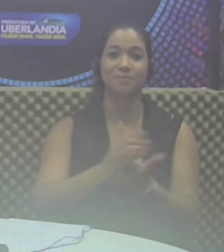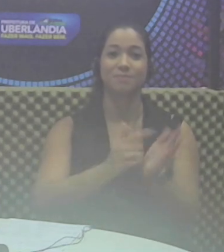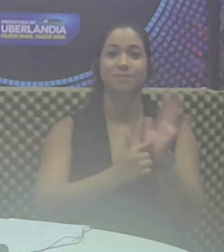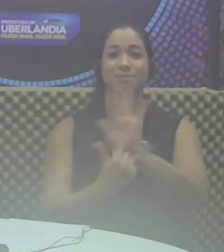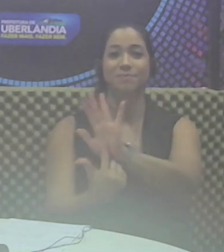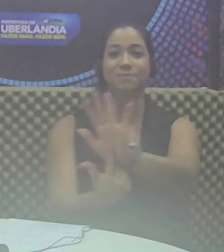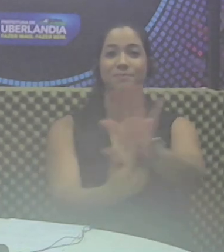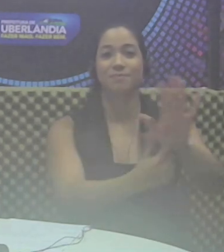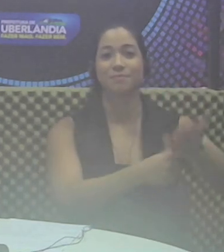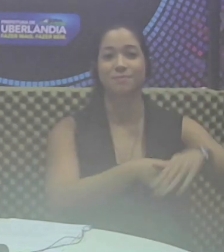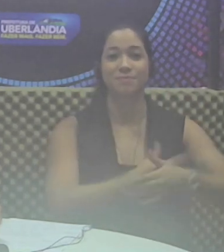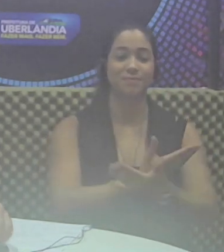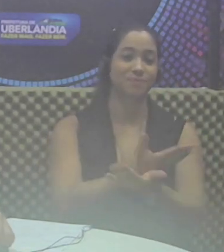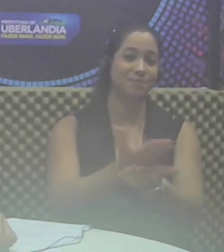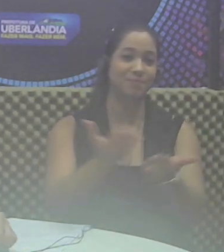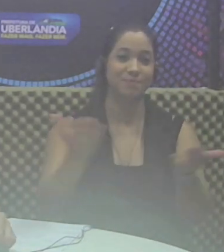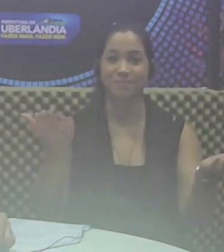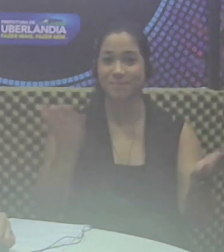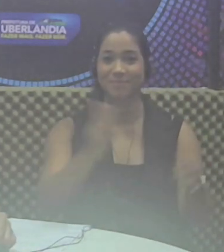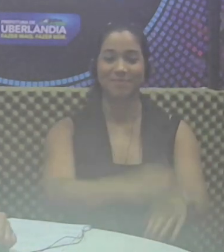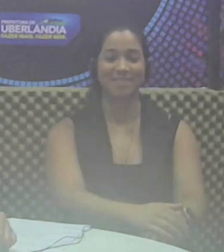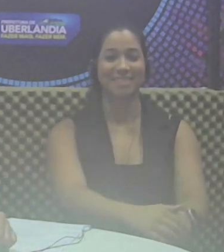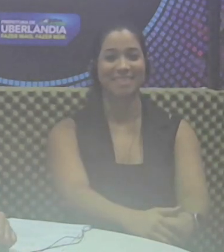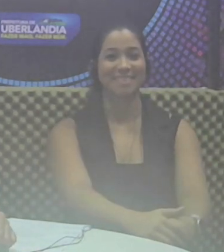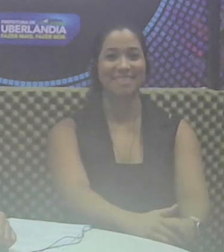Uberlândia no ar pra você.